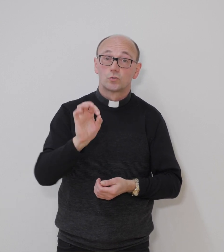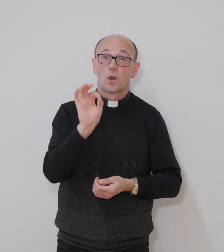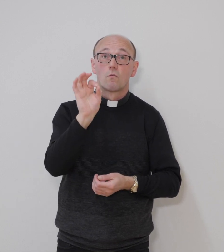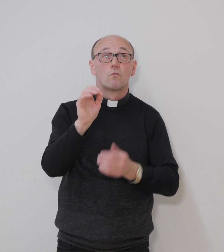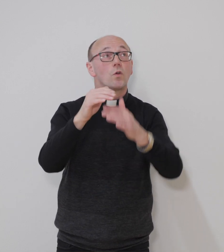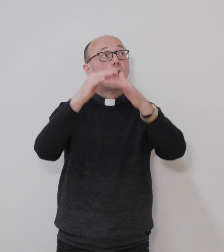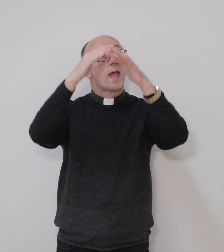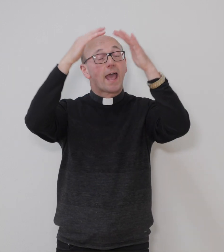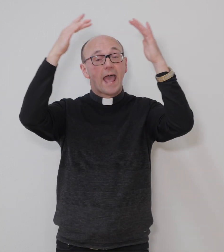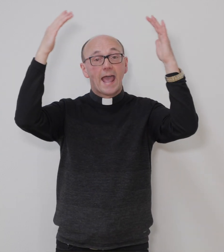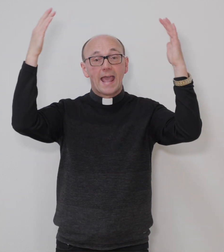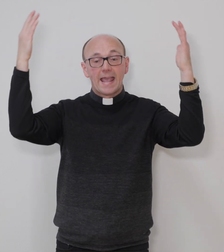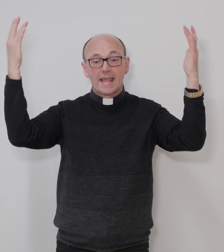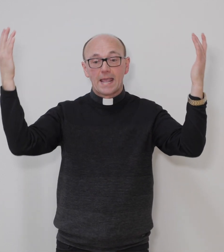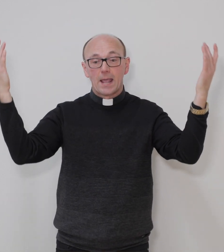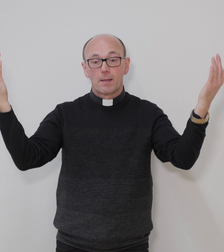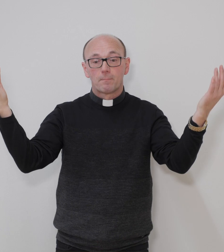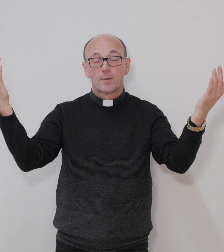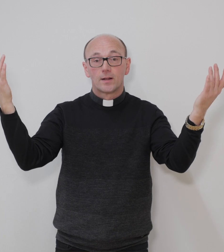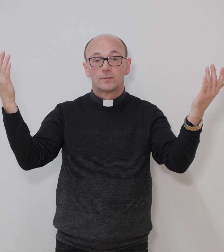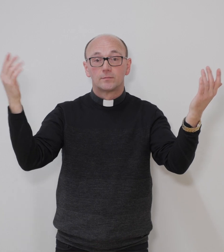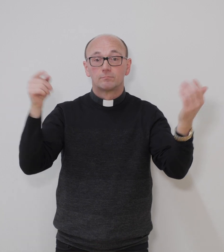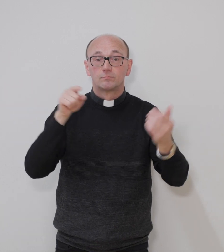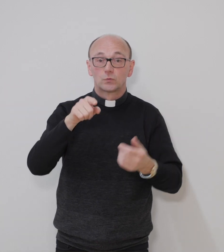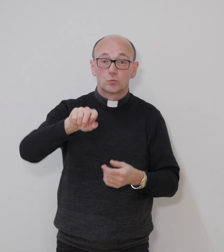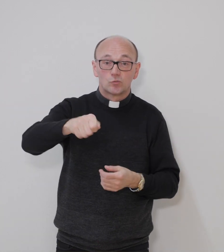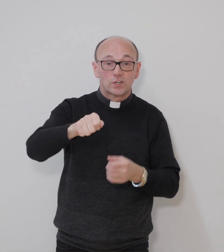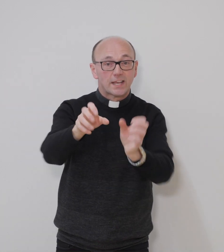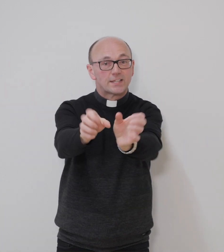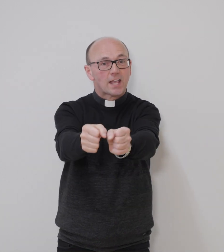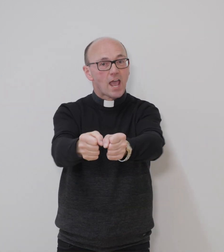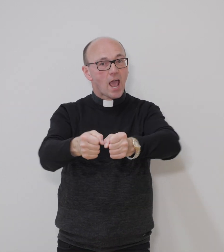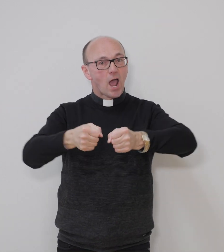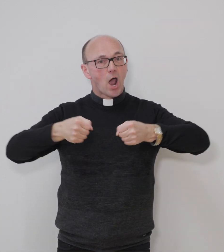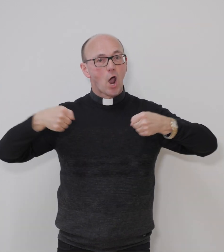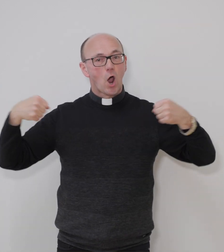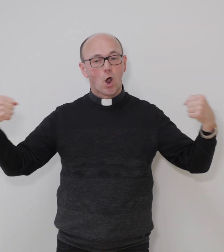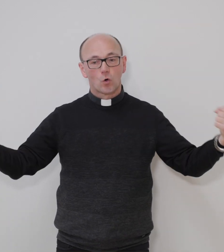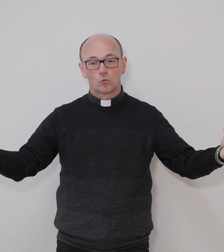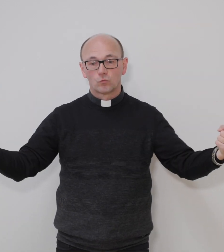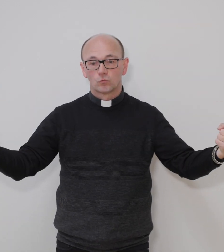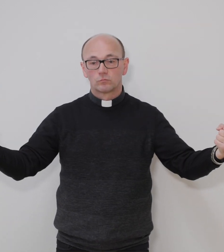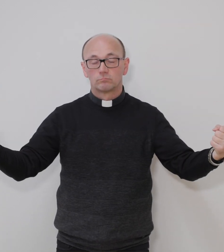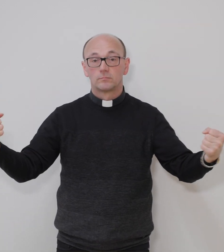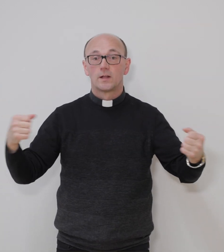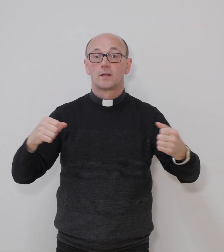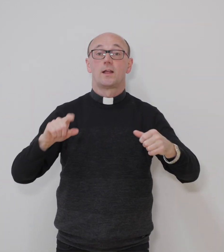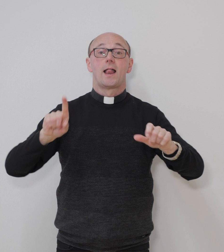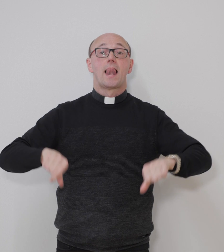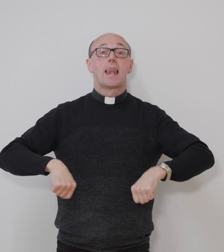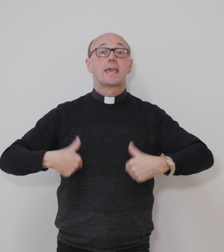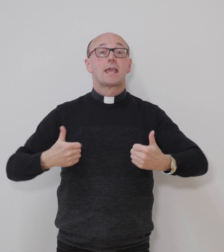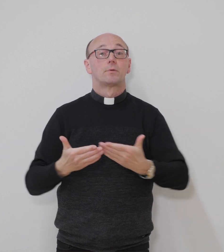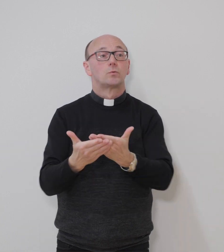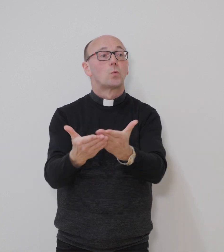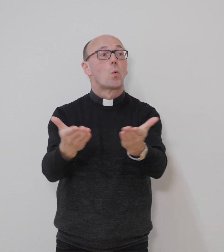daran wir sicher wallen, nicht wanken und